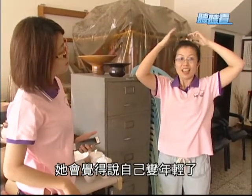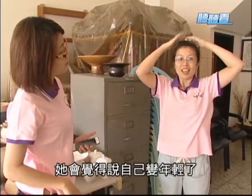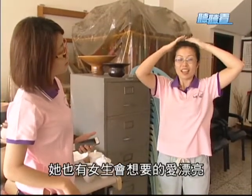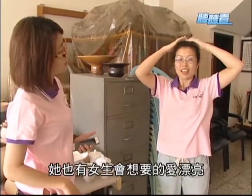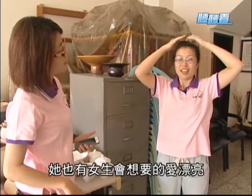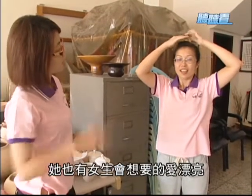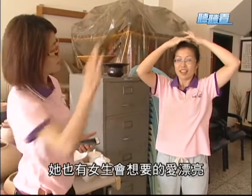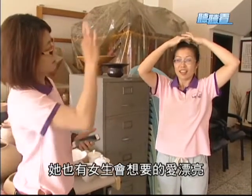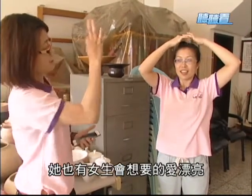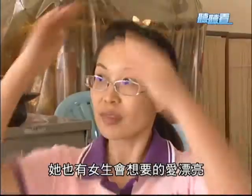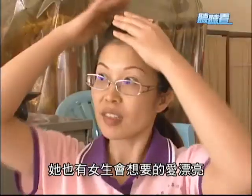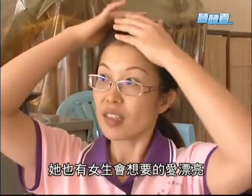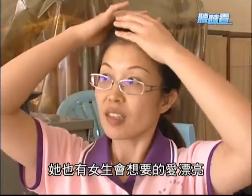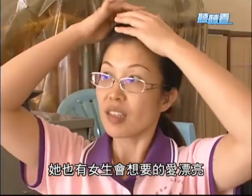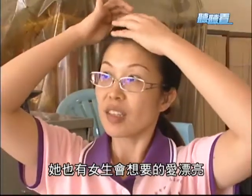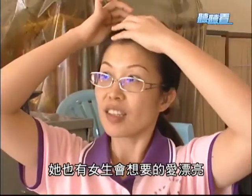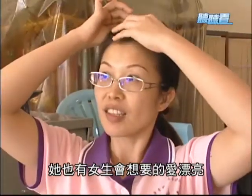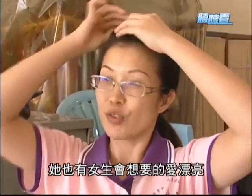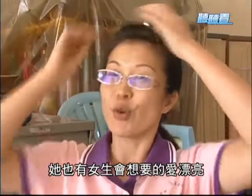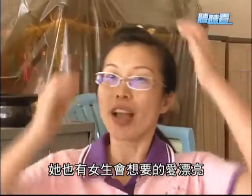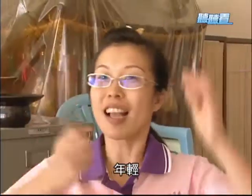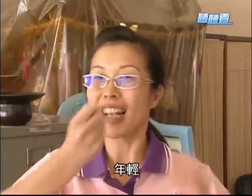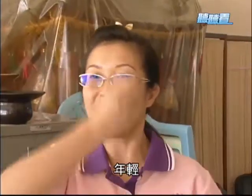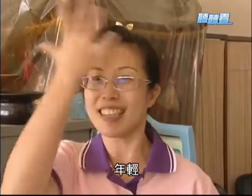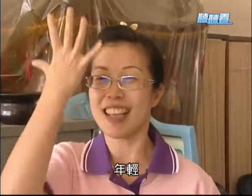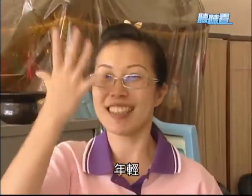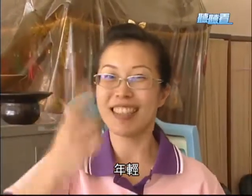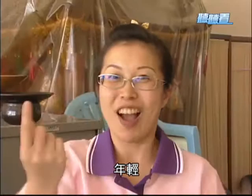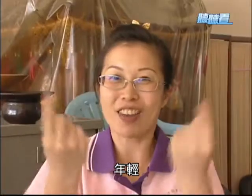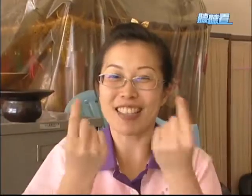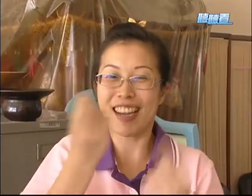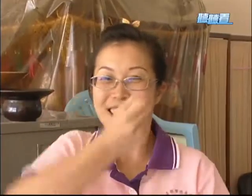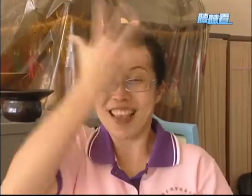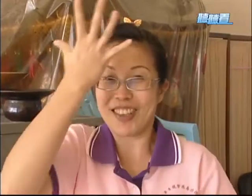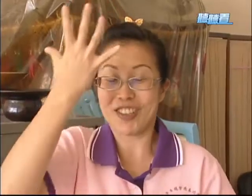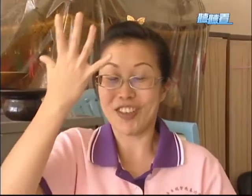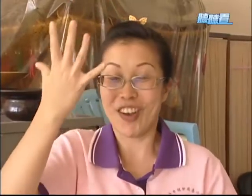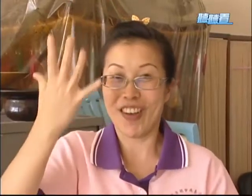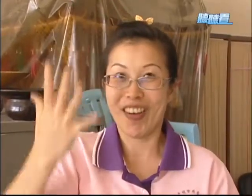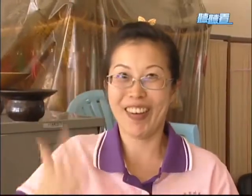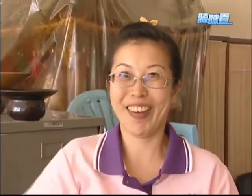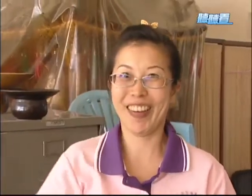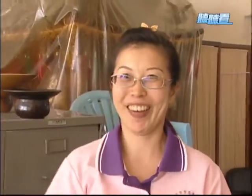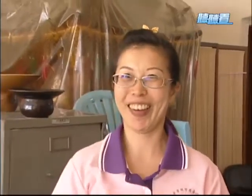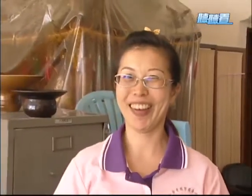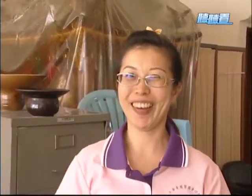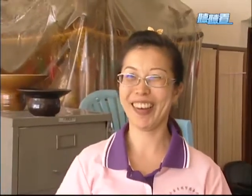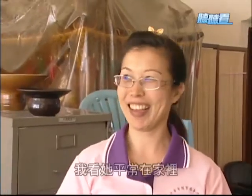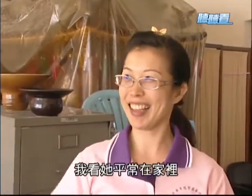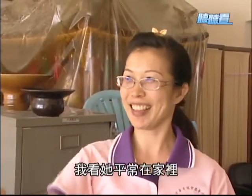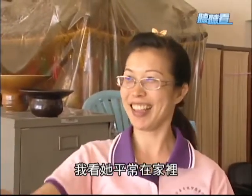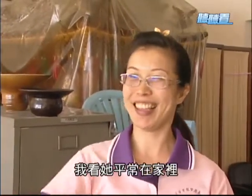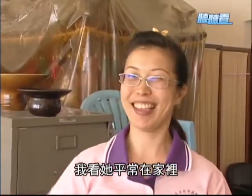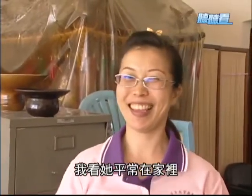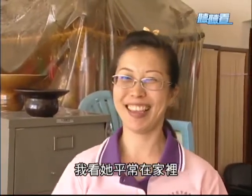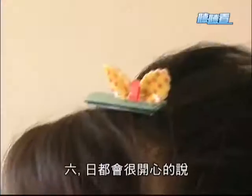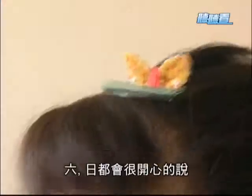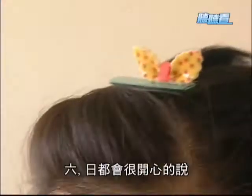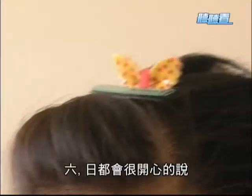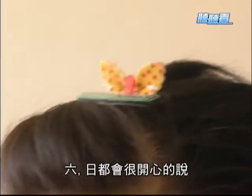也有女生会想要的爱漂亮， 对， 年轻。 我看他平常在家里幼稚都会很